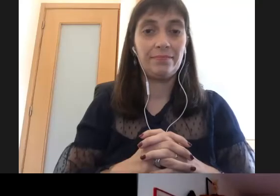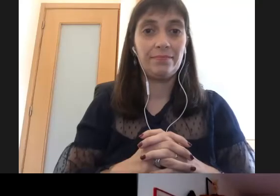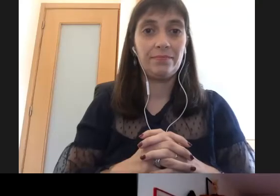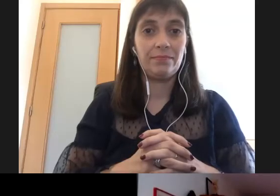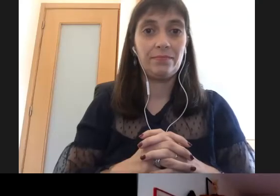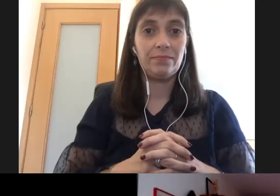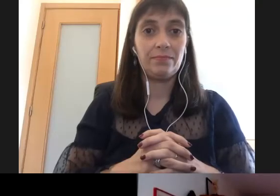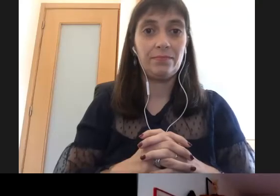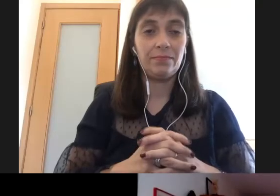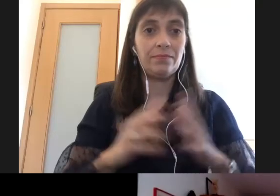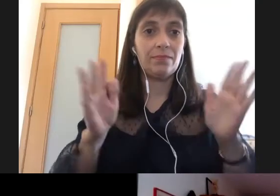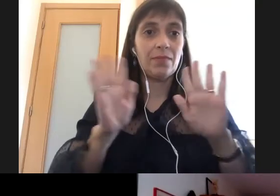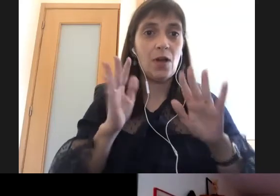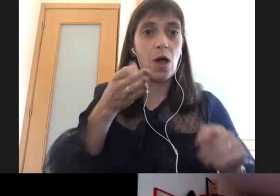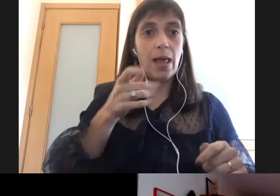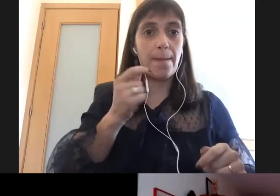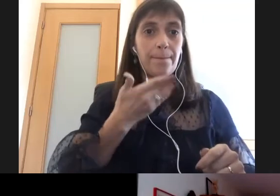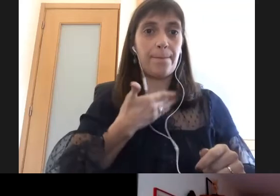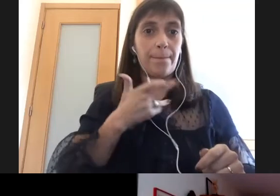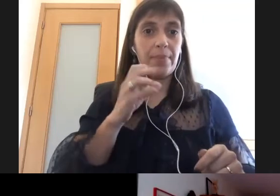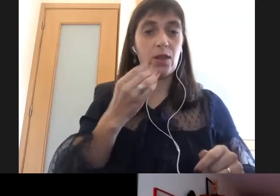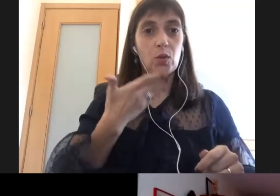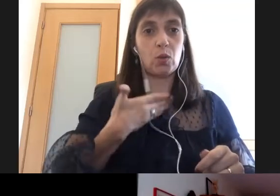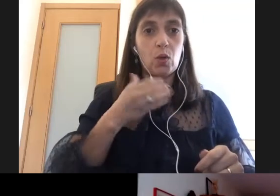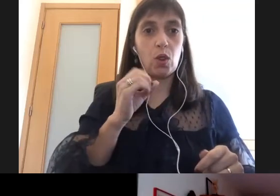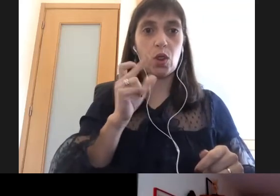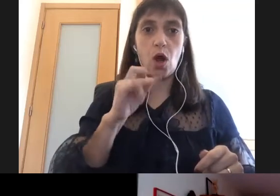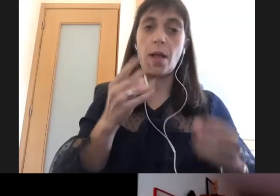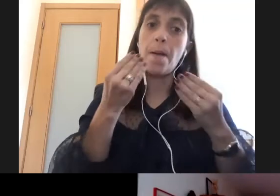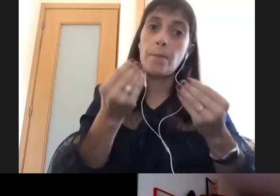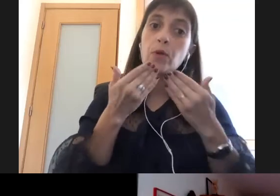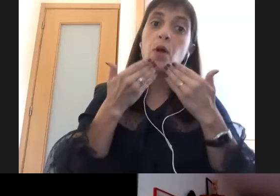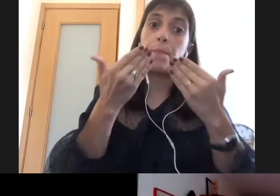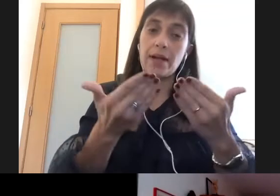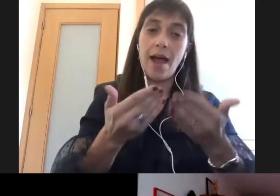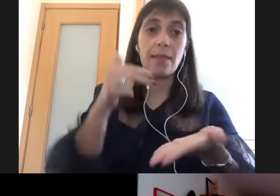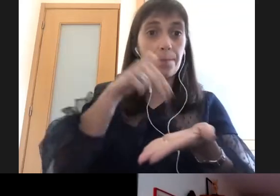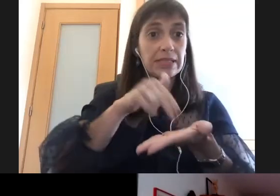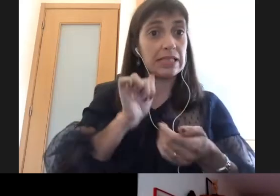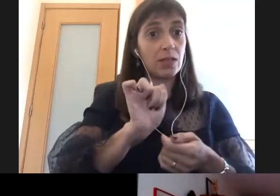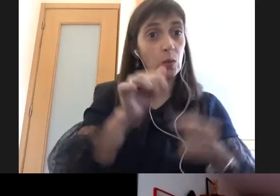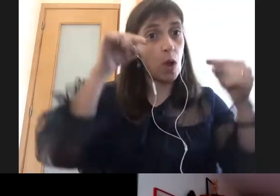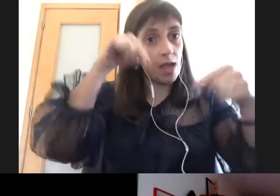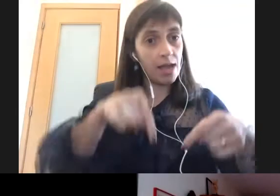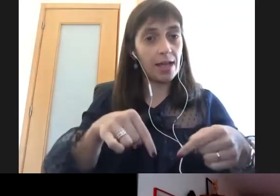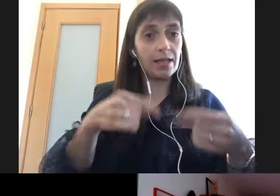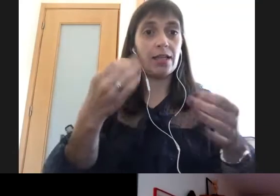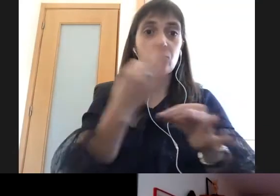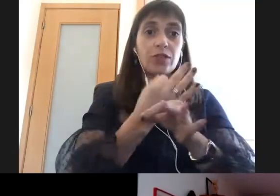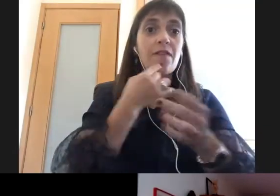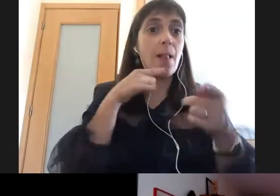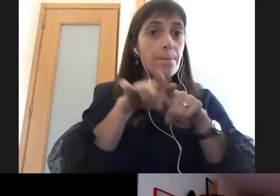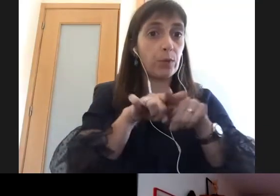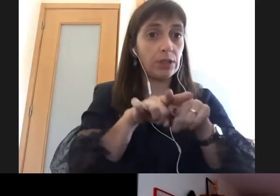Olá Pedro Doria, muito obrigado pela sua presença aqui nesse evento do Festival Política e na